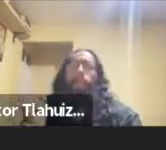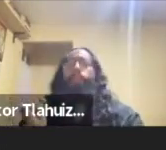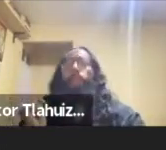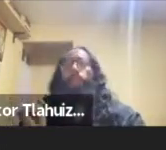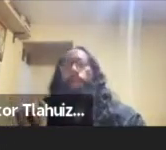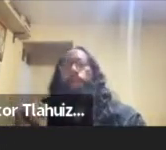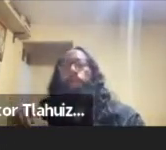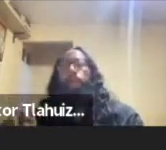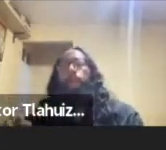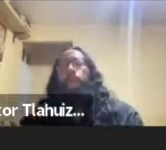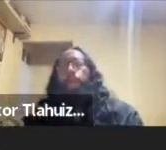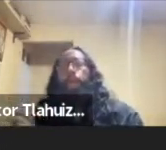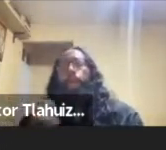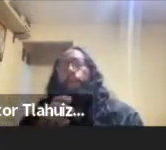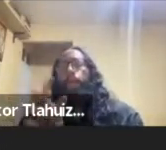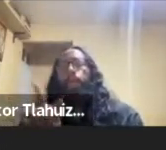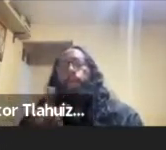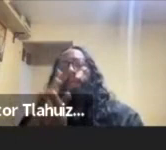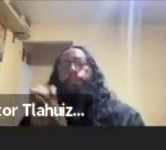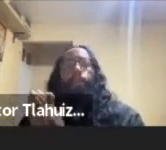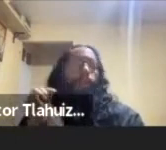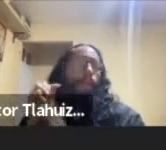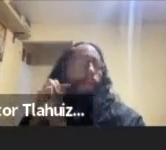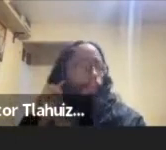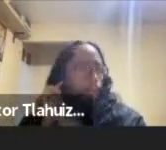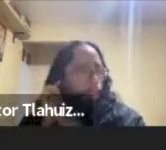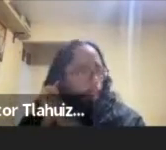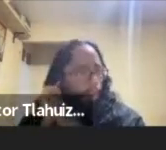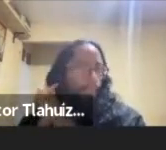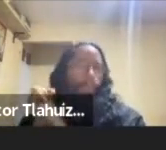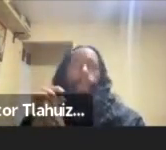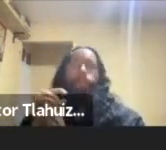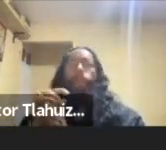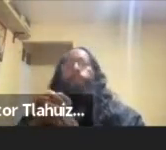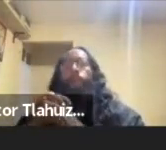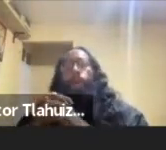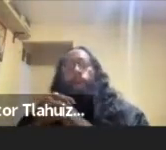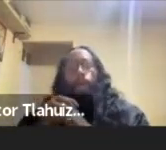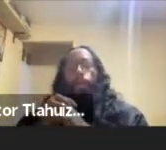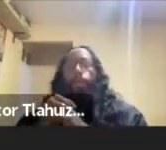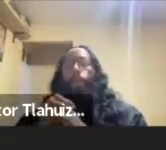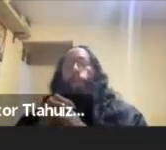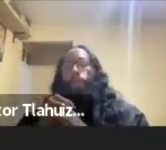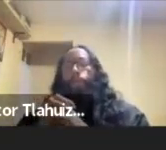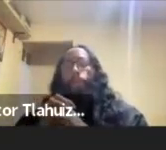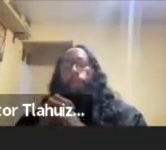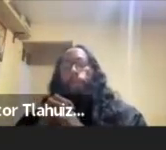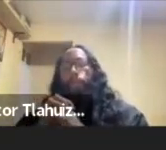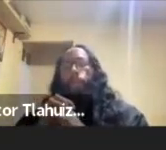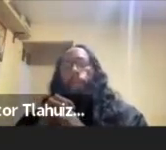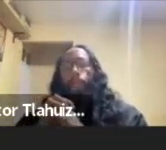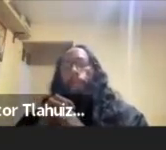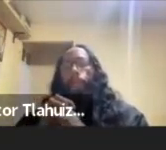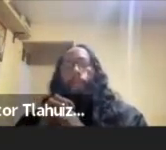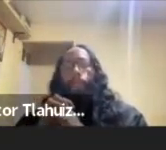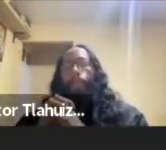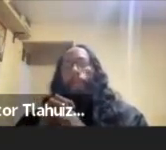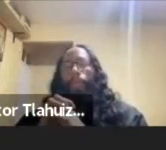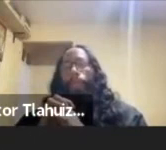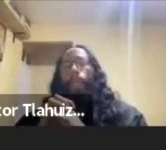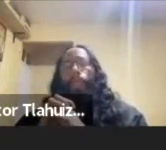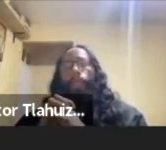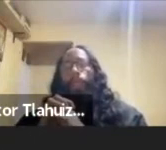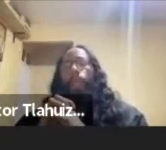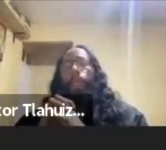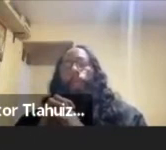activista, empresario, que saltó un poco a la fama, o más bien saltó a la fama con su participación en Dancing